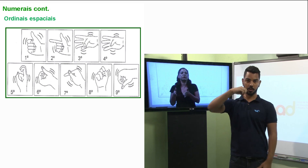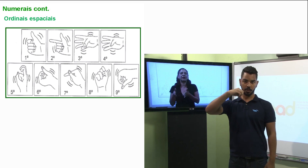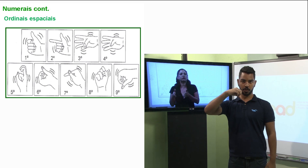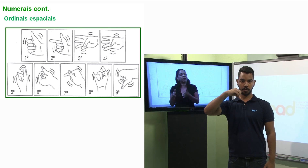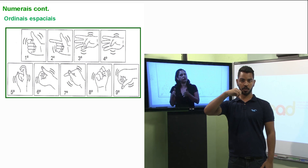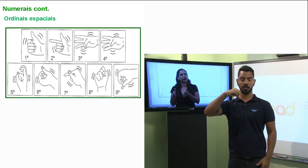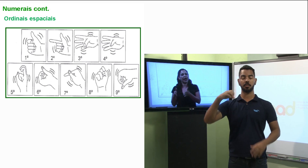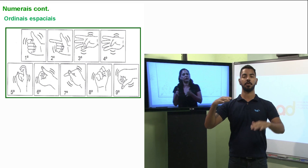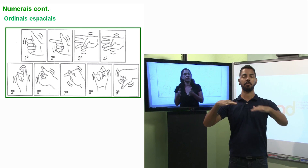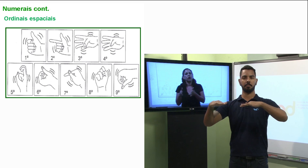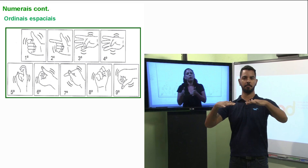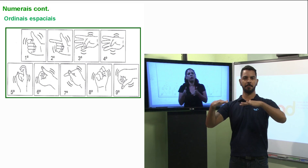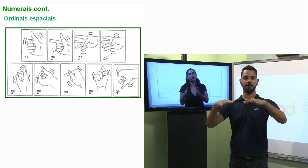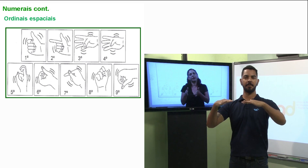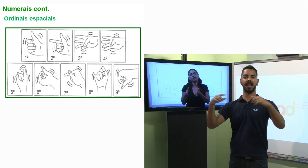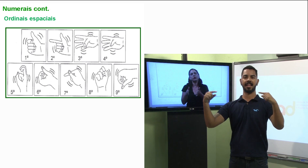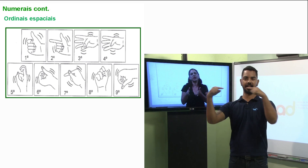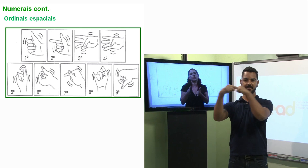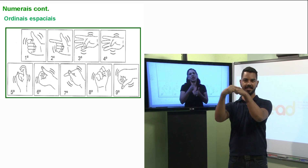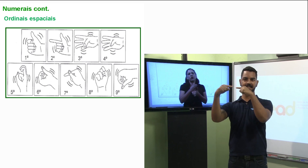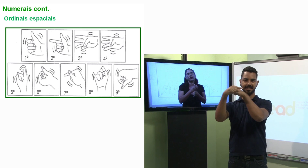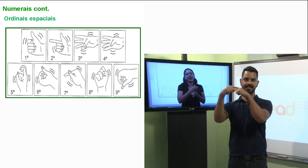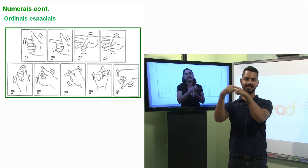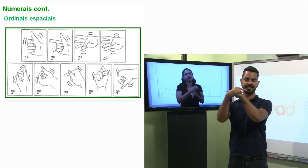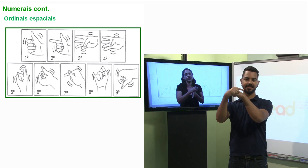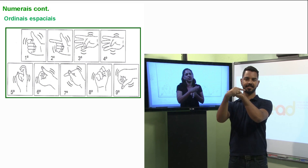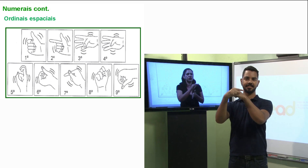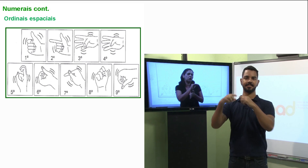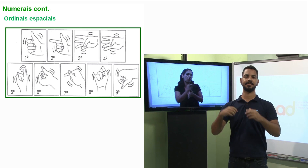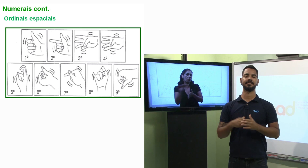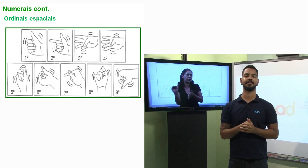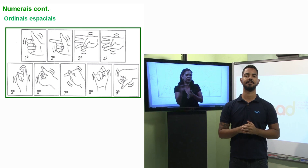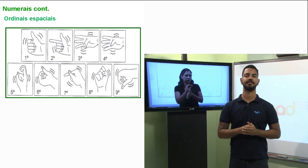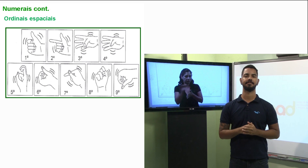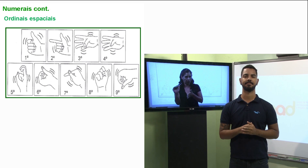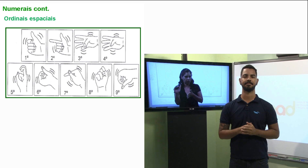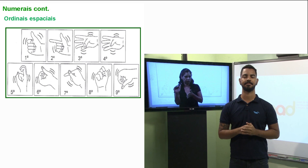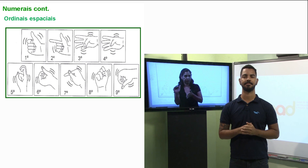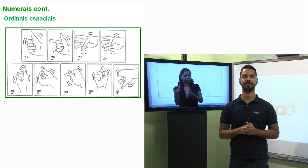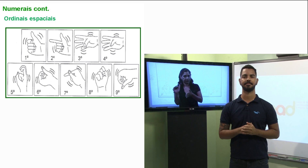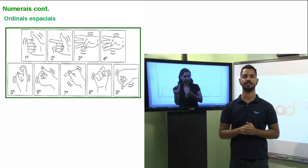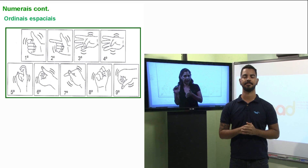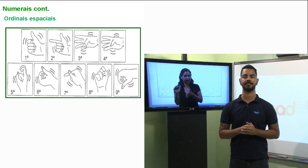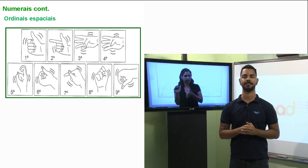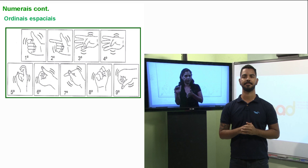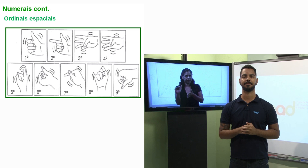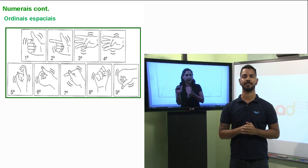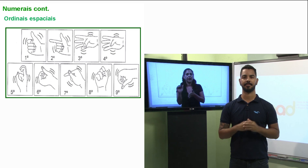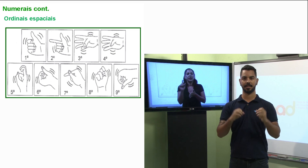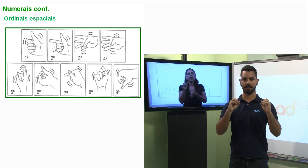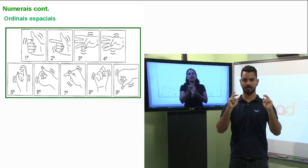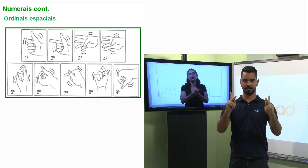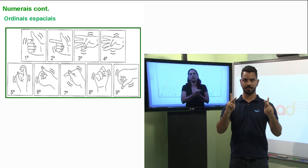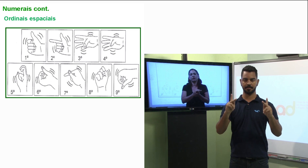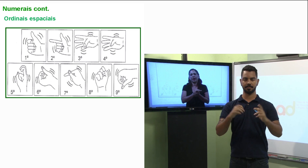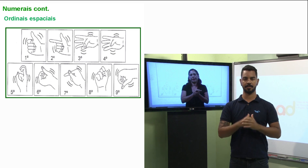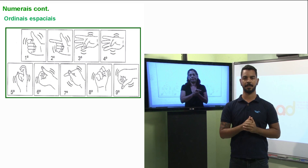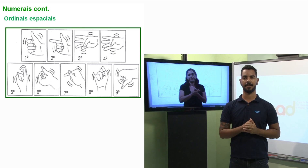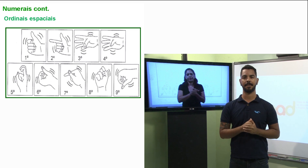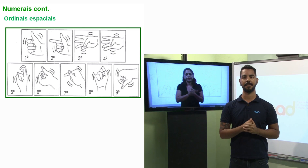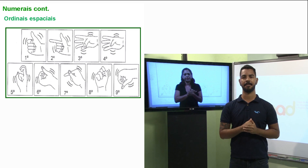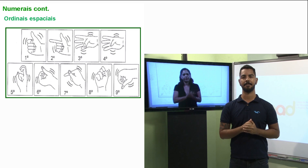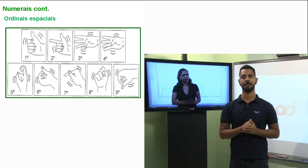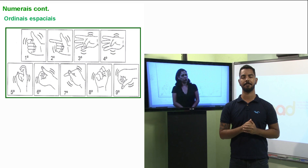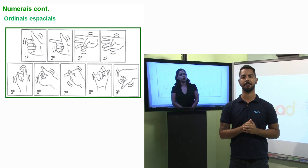têm os movimentos para os lados. Movimento este que acontece no sentido horizontal, certo? Então, vamos